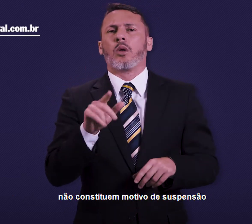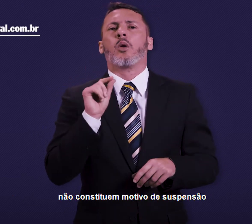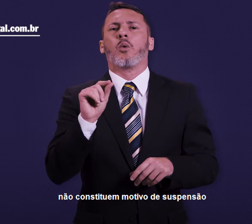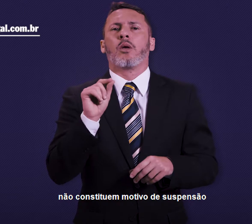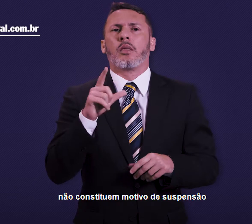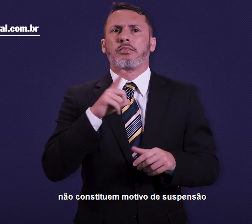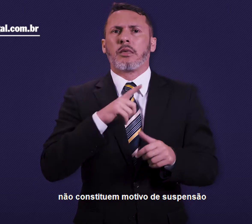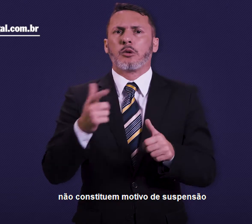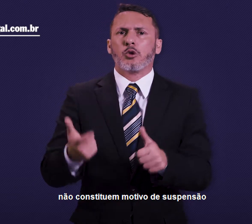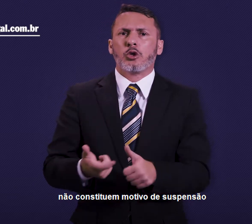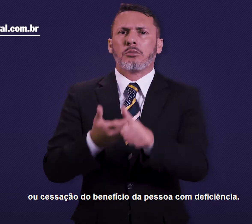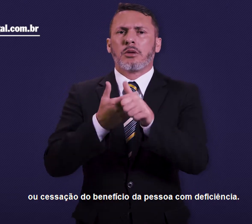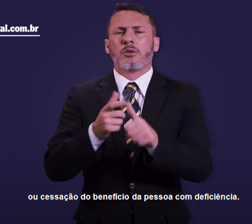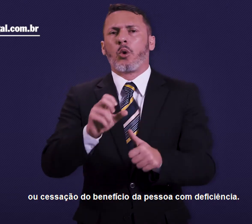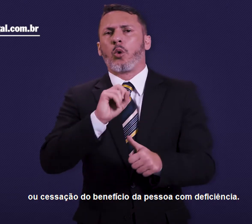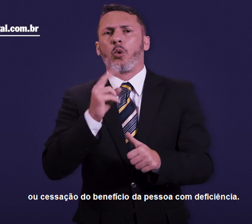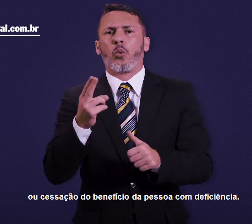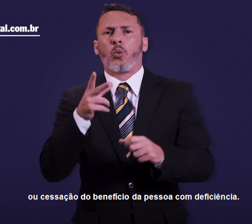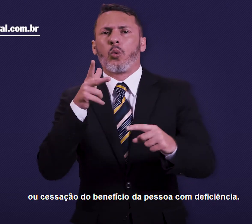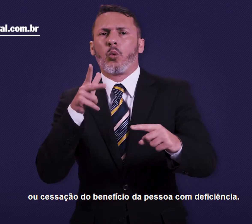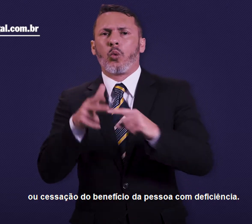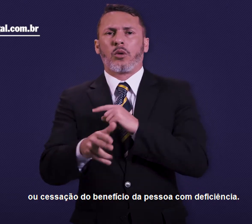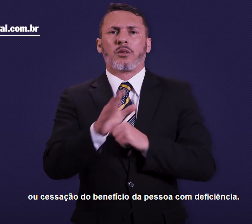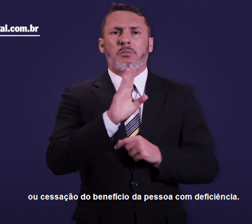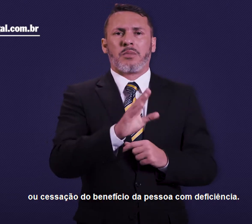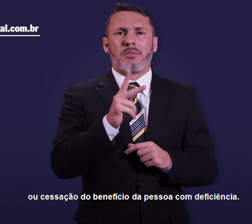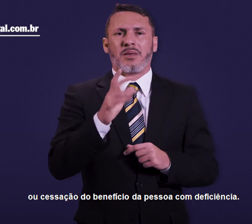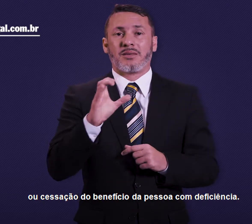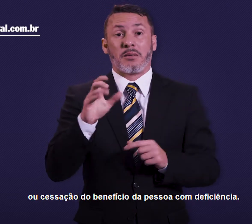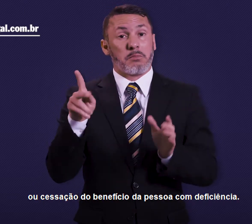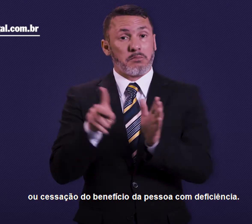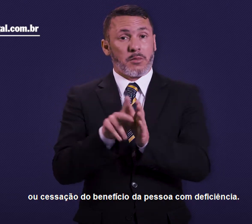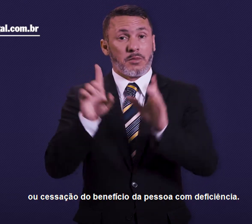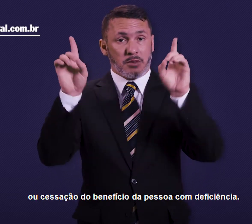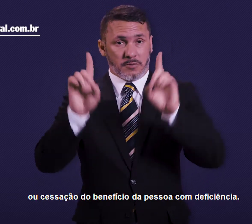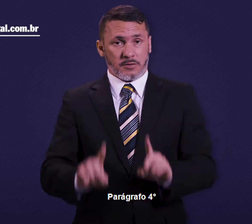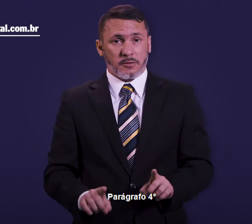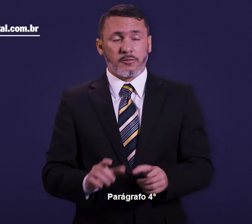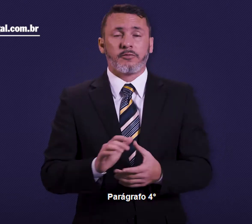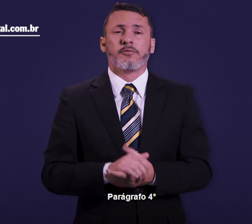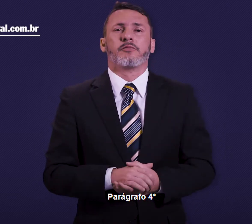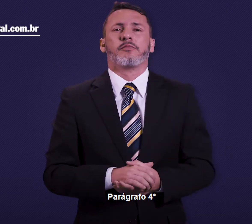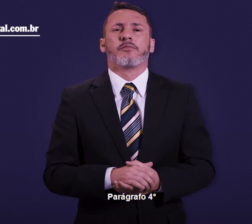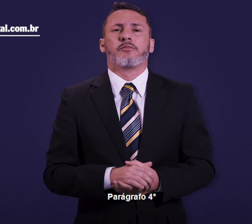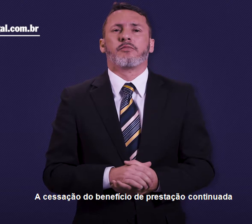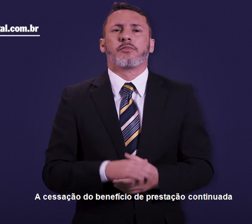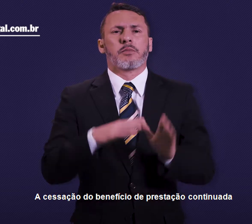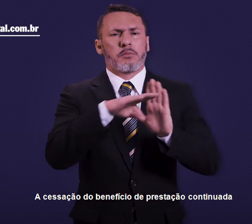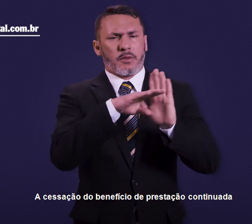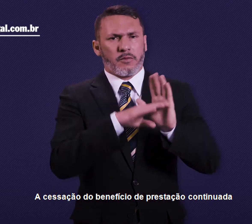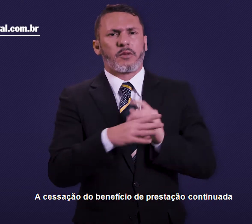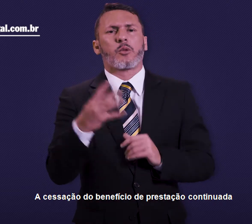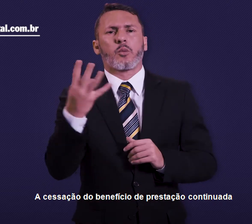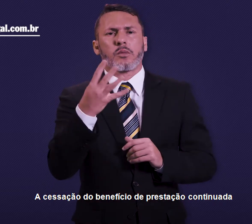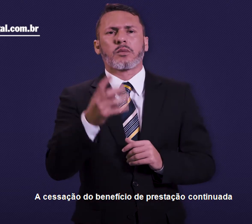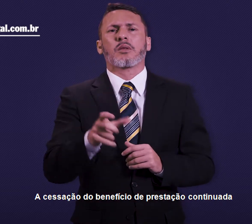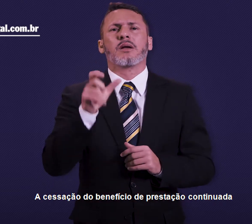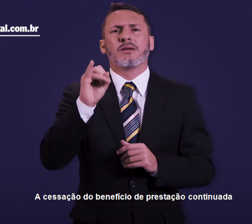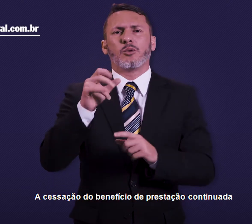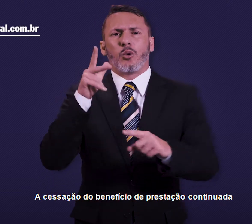de suspensão ou cessação do benefício da pessoa com deficiência. Parágrafo 4º. A cessação do benefício de